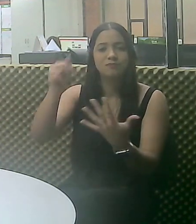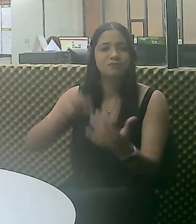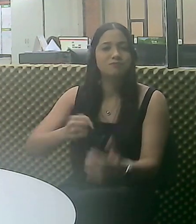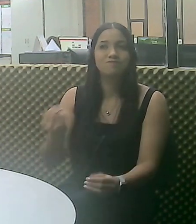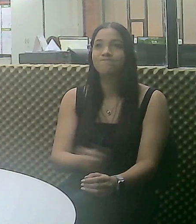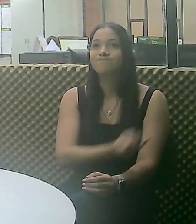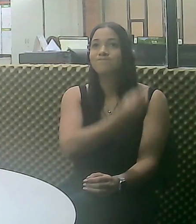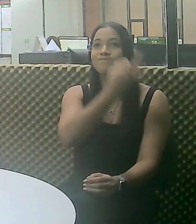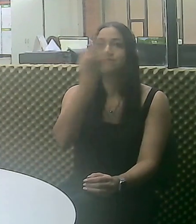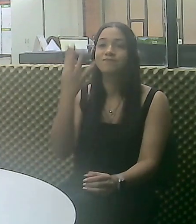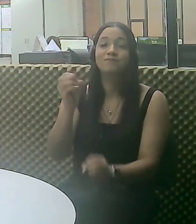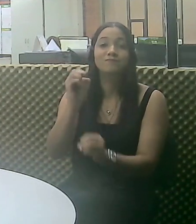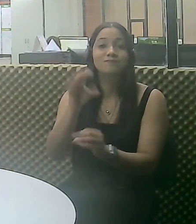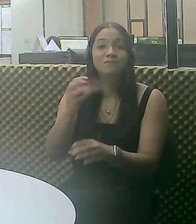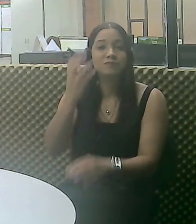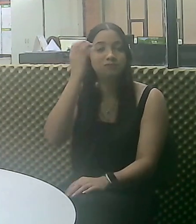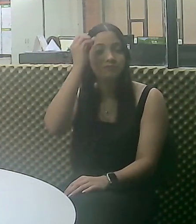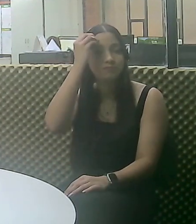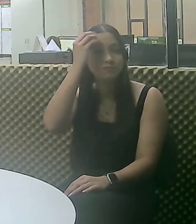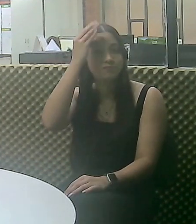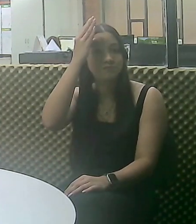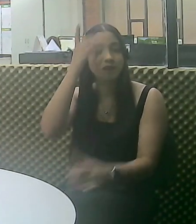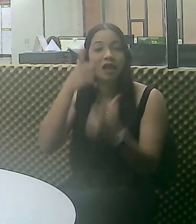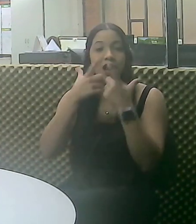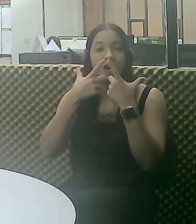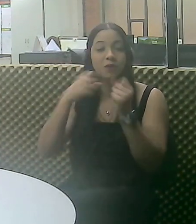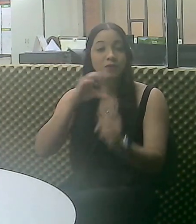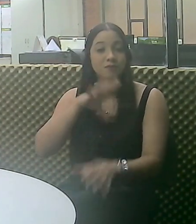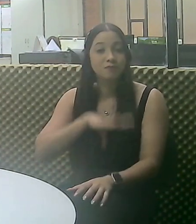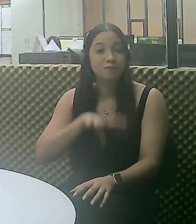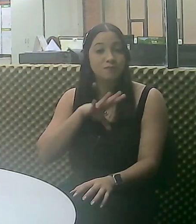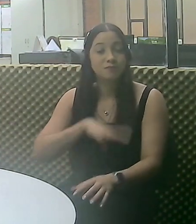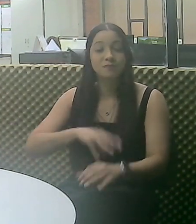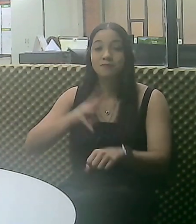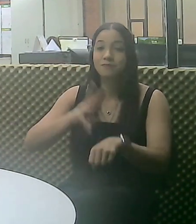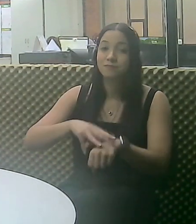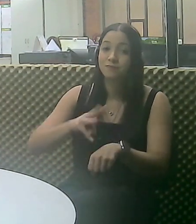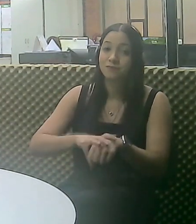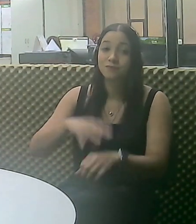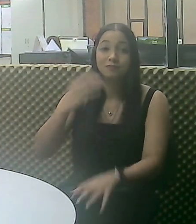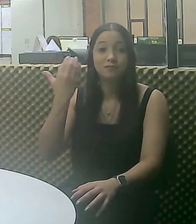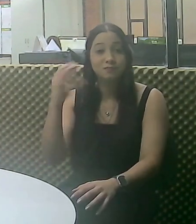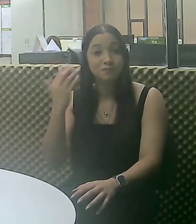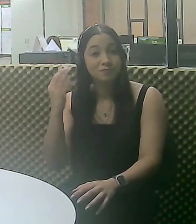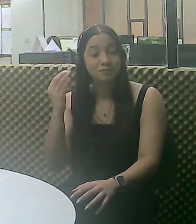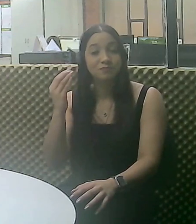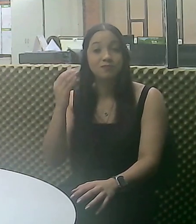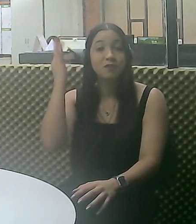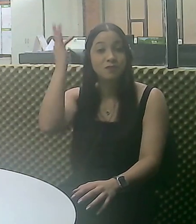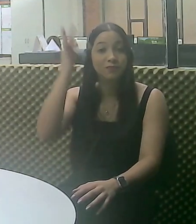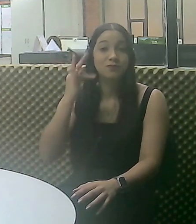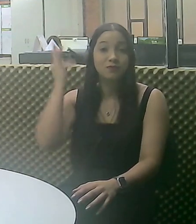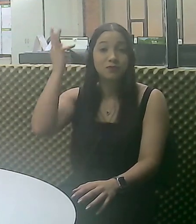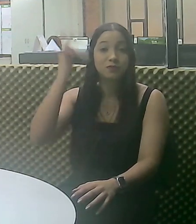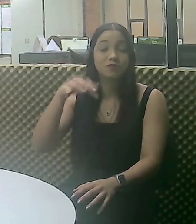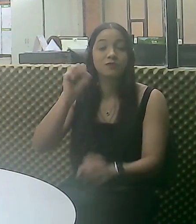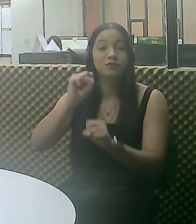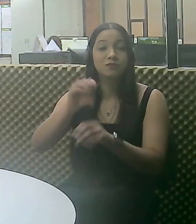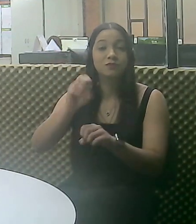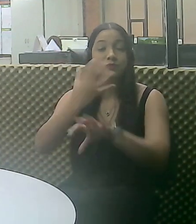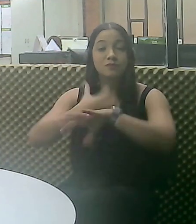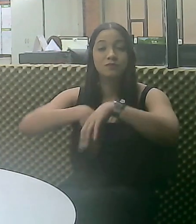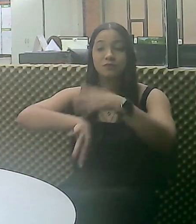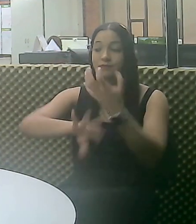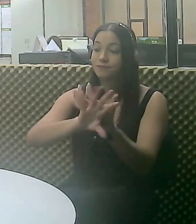diversas áreas da educação e do saber, como a língua portuguesa, matemática, ciências, filosofia e educação